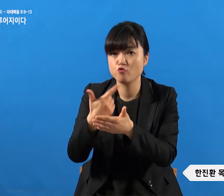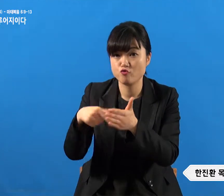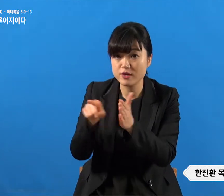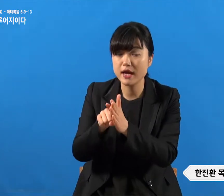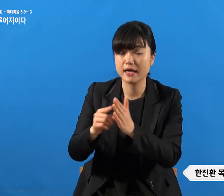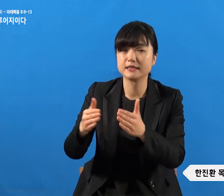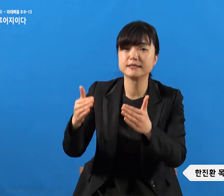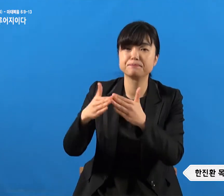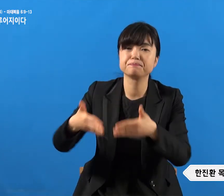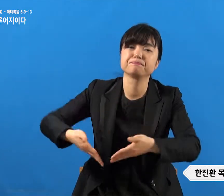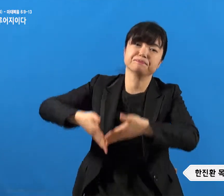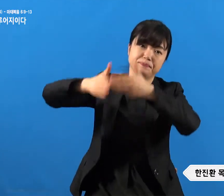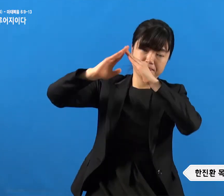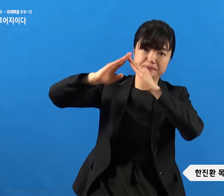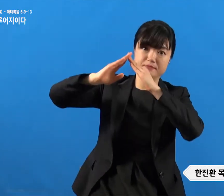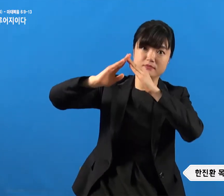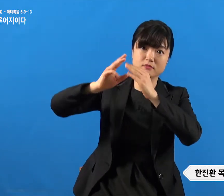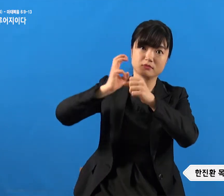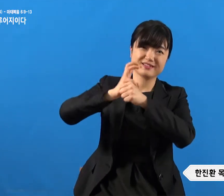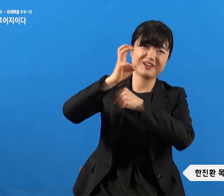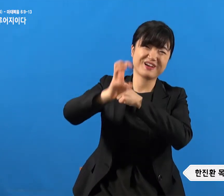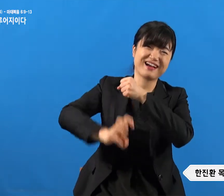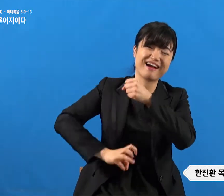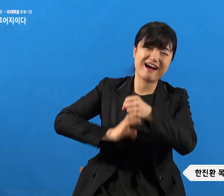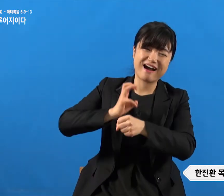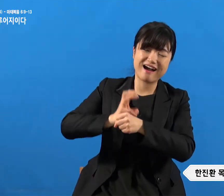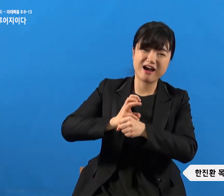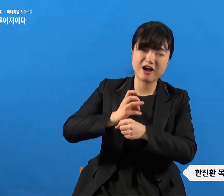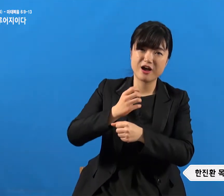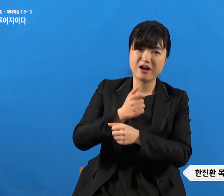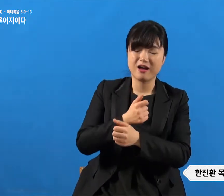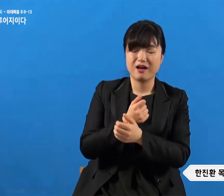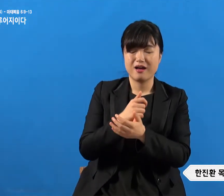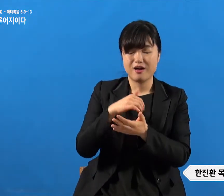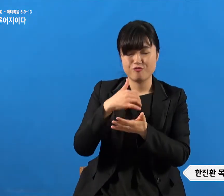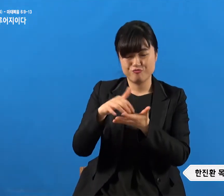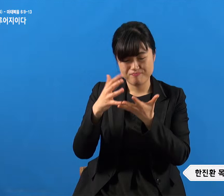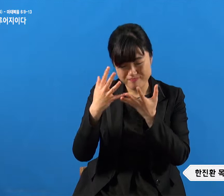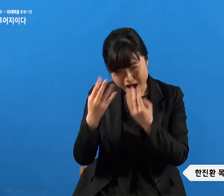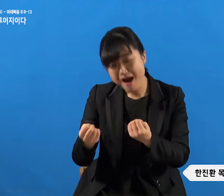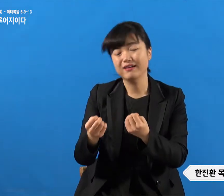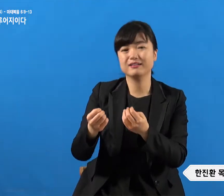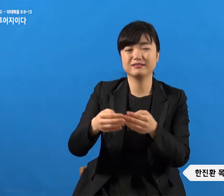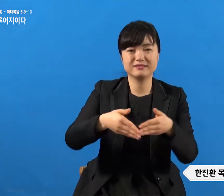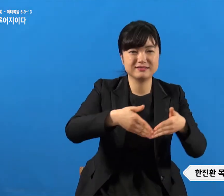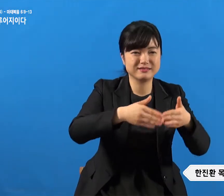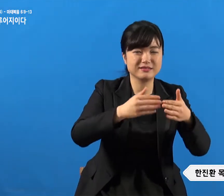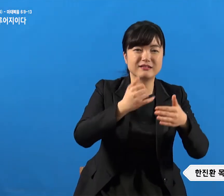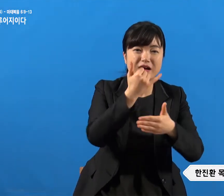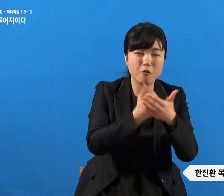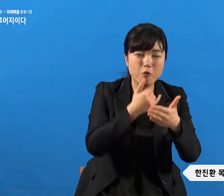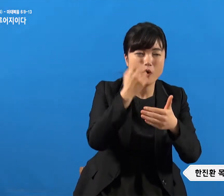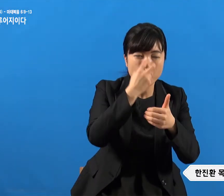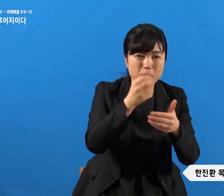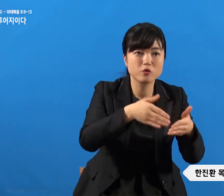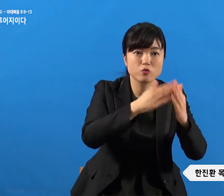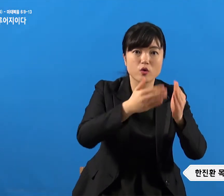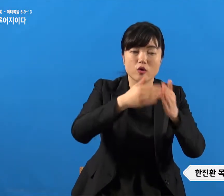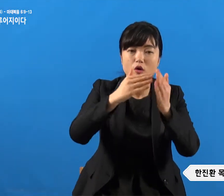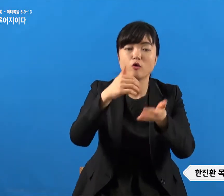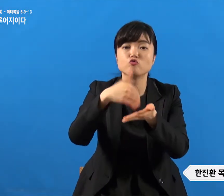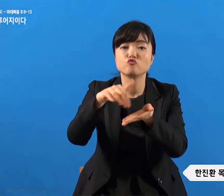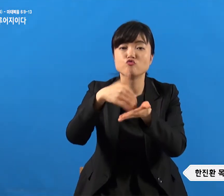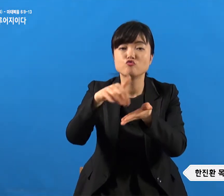그때부터 30년 동안 이 토마스 버너드는 수많은 칠드런스 하우스를 개설을 했고